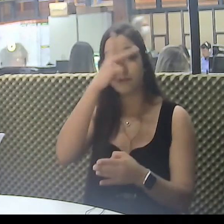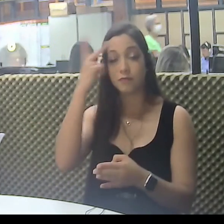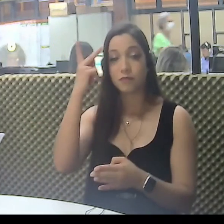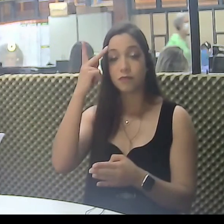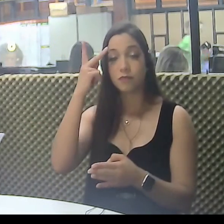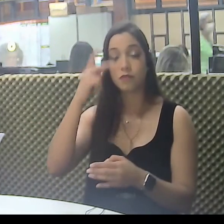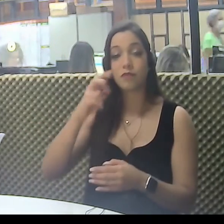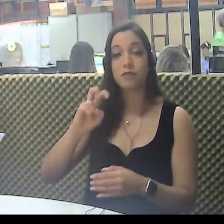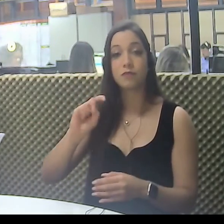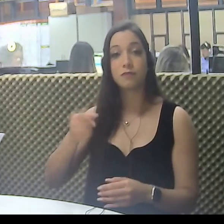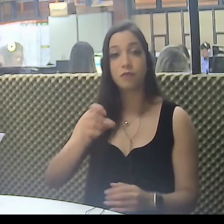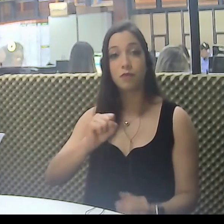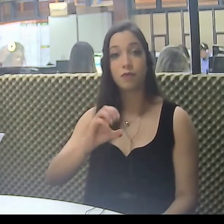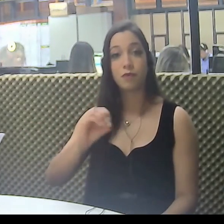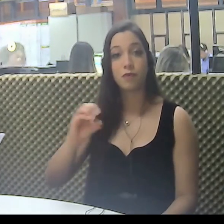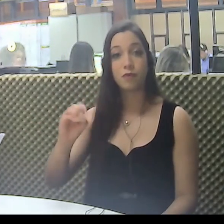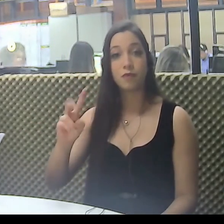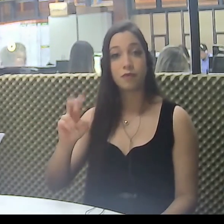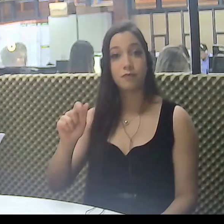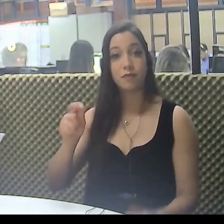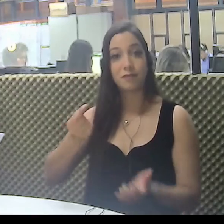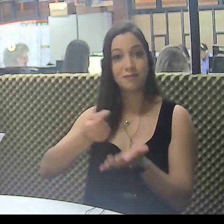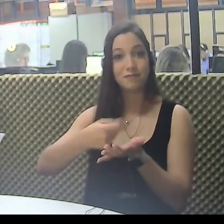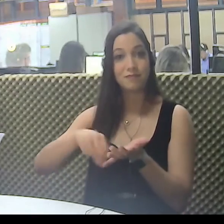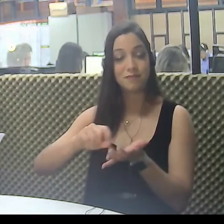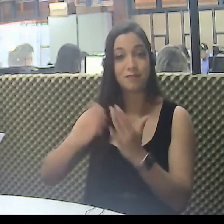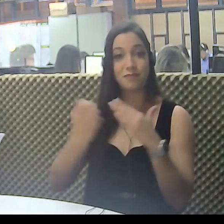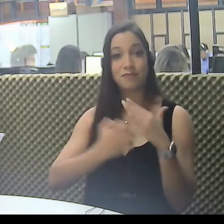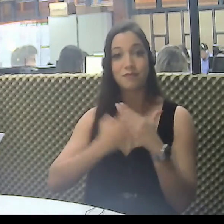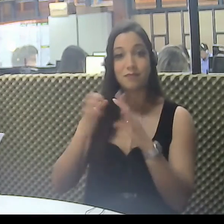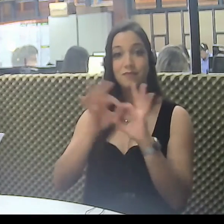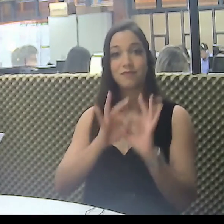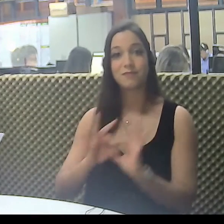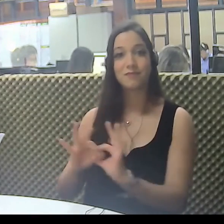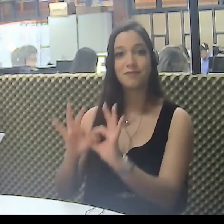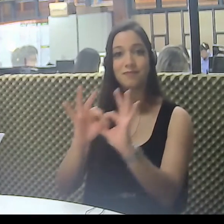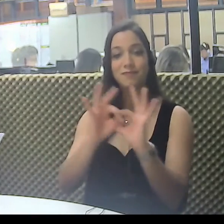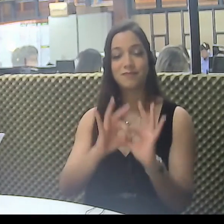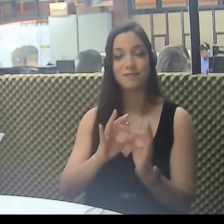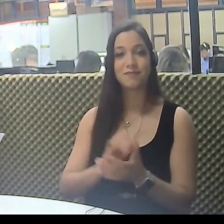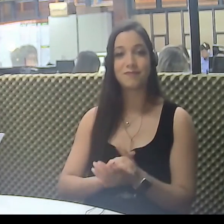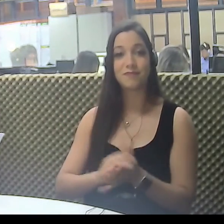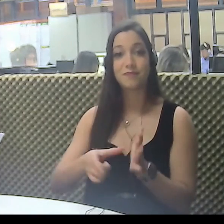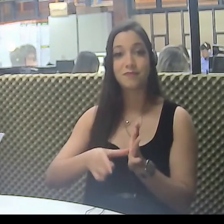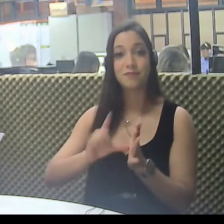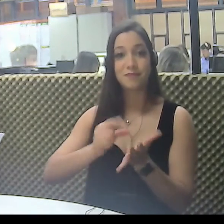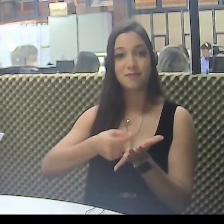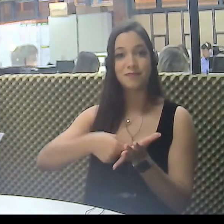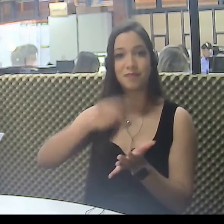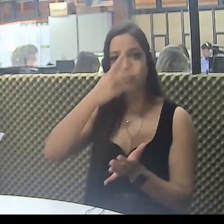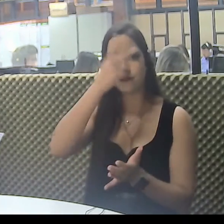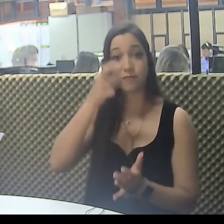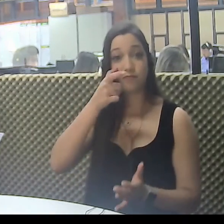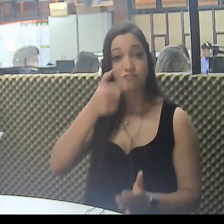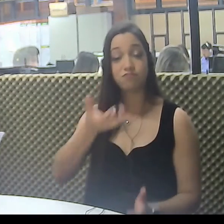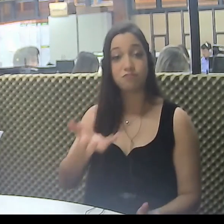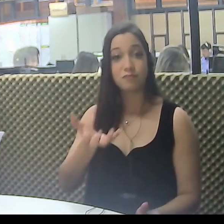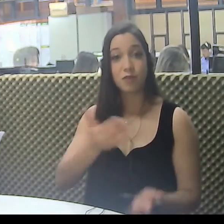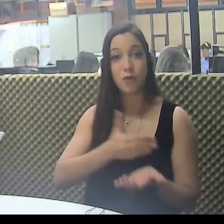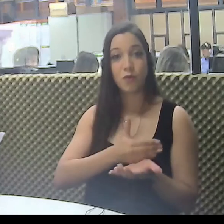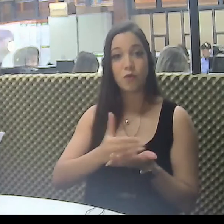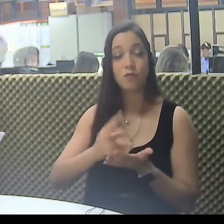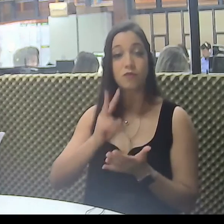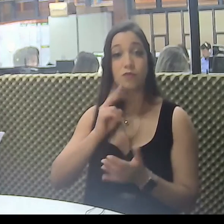a 5.800 vagas cadastradas pelas empresas participantes. O pré-cadastro dos interessados começou na